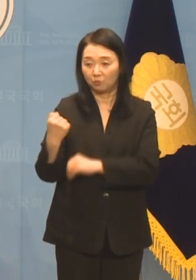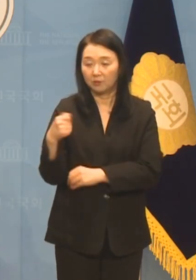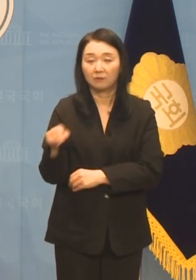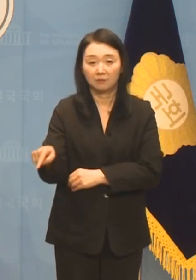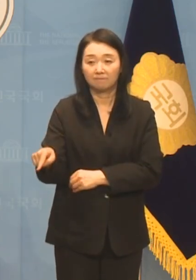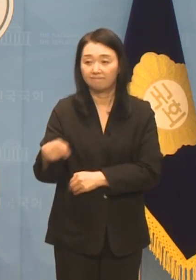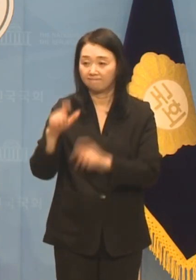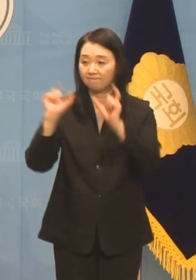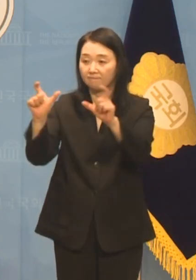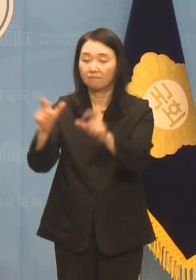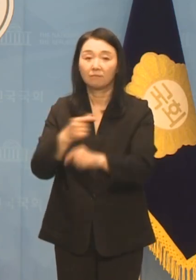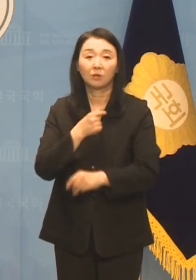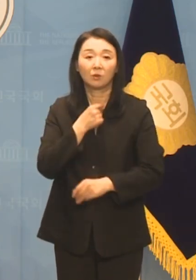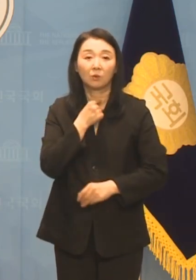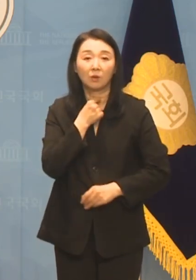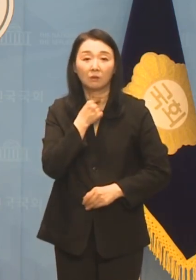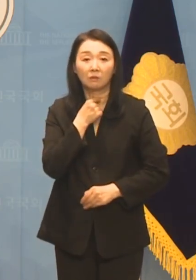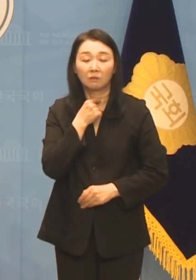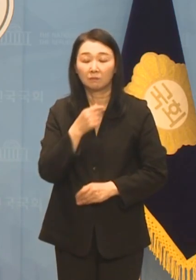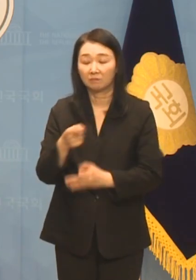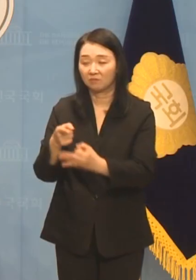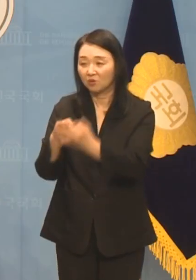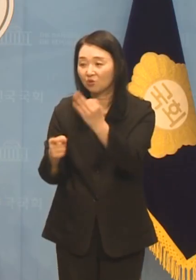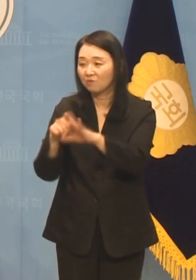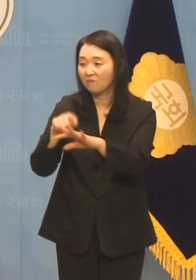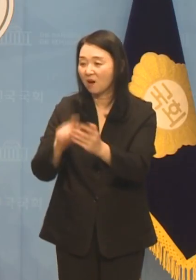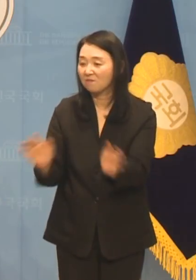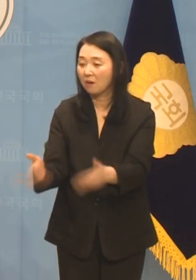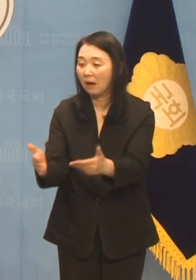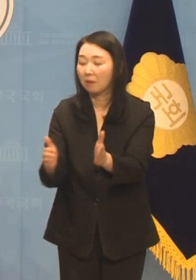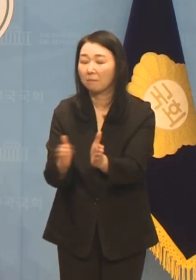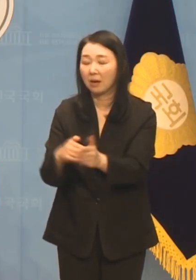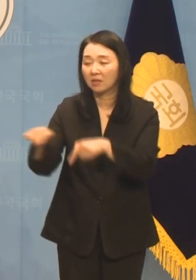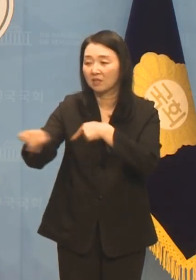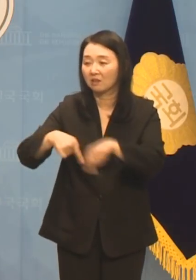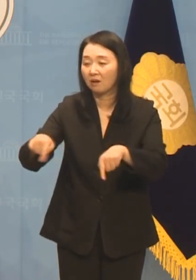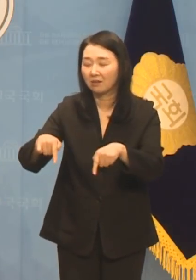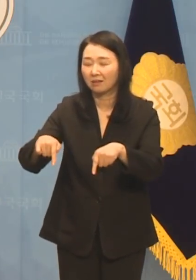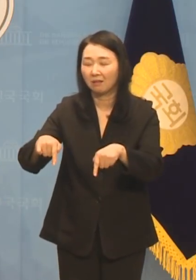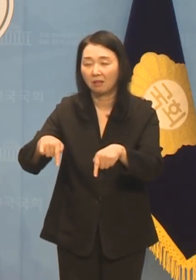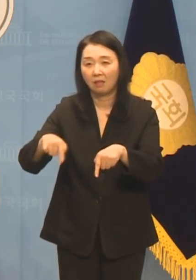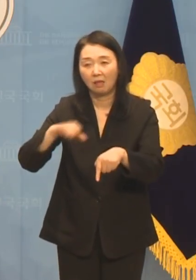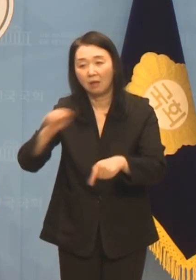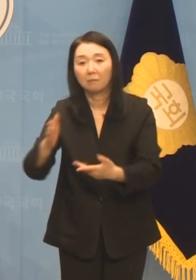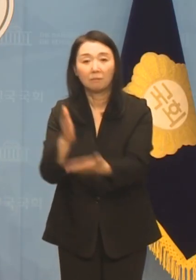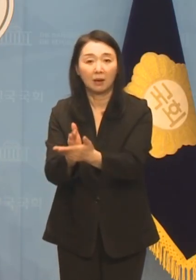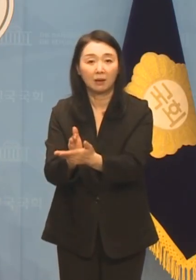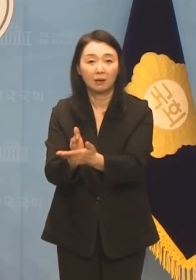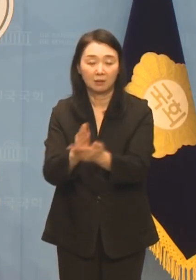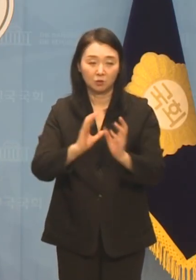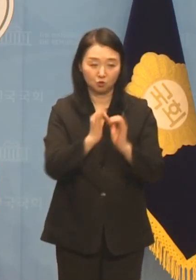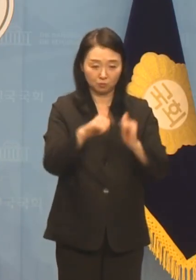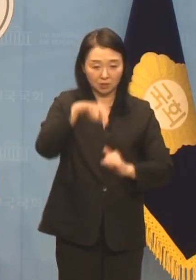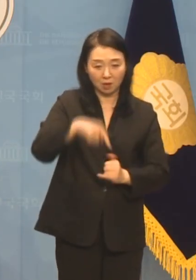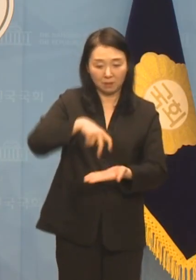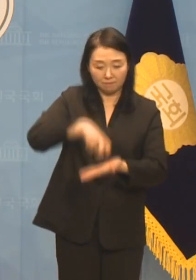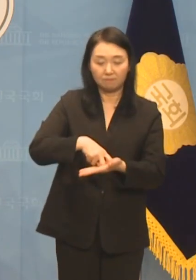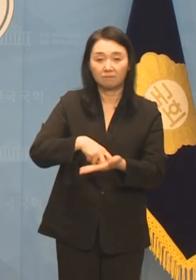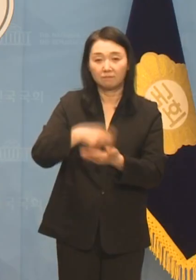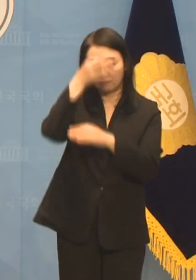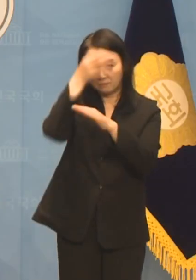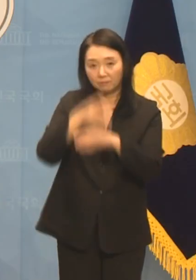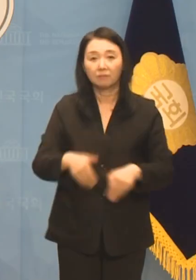국민의힘에 경고합니다. 윤심 앞세워 정치적 입지 다지기에 골몰할 것이 아니라 국민 앞에 무릎